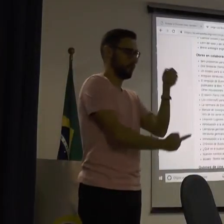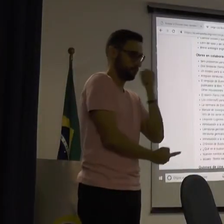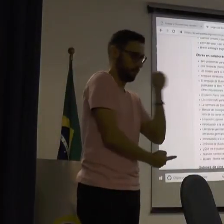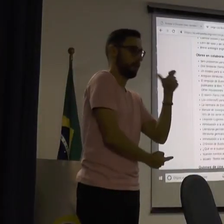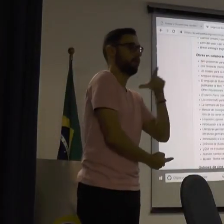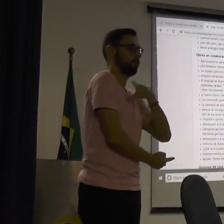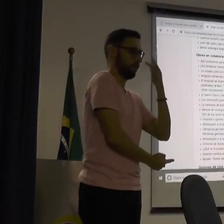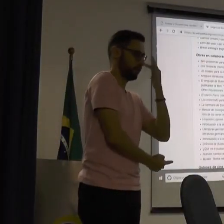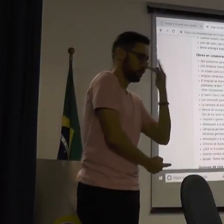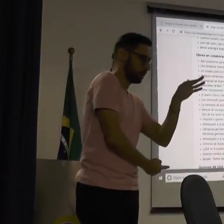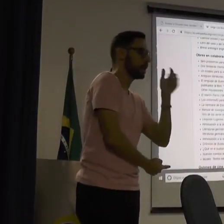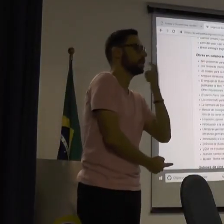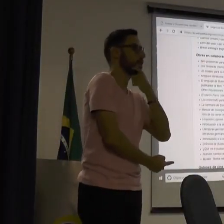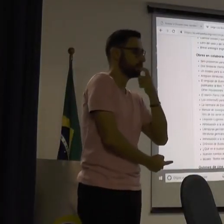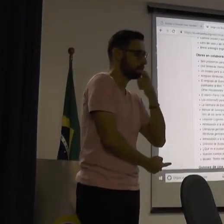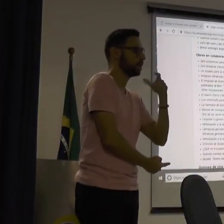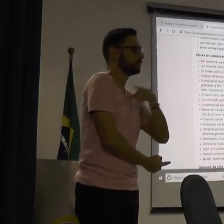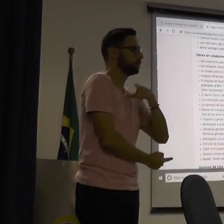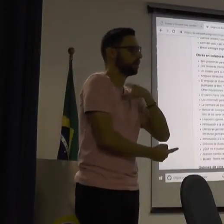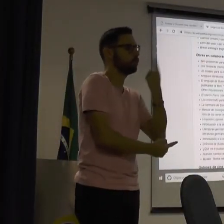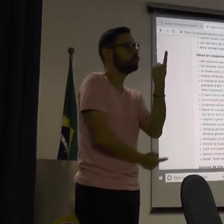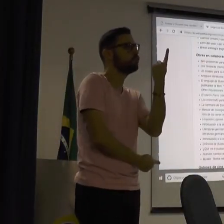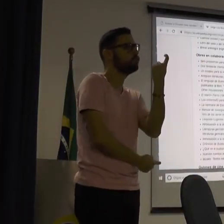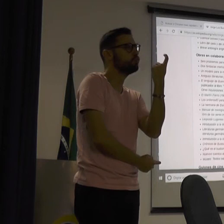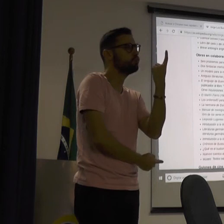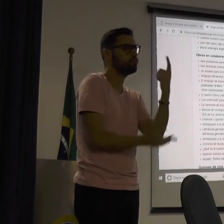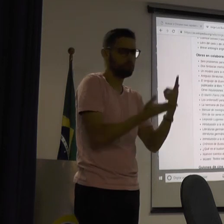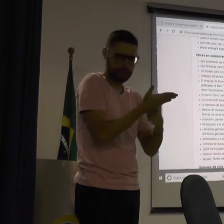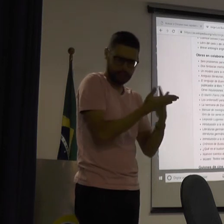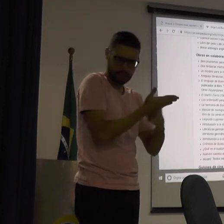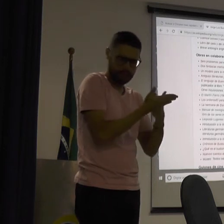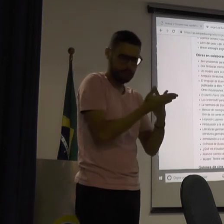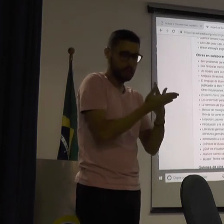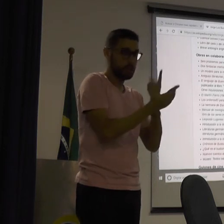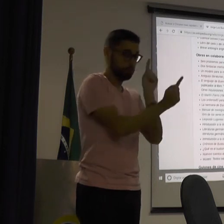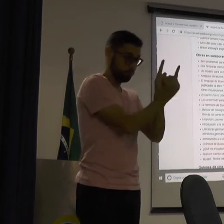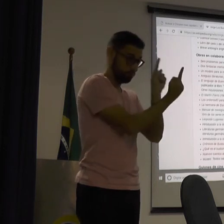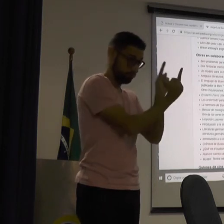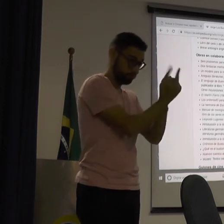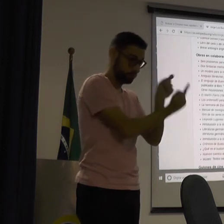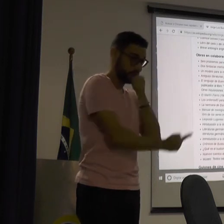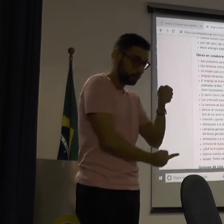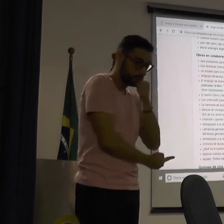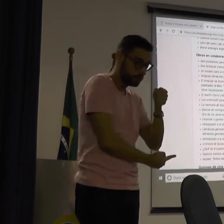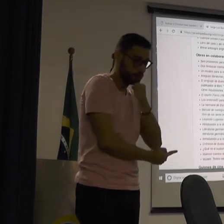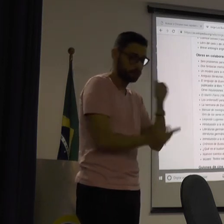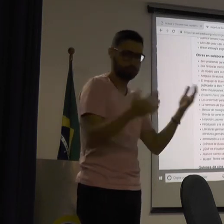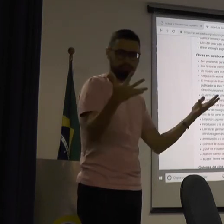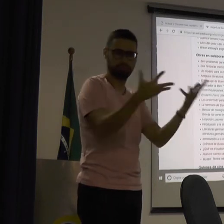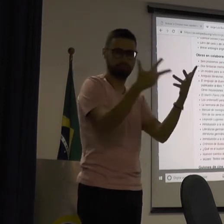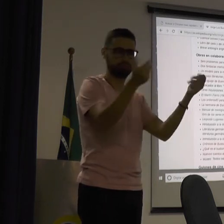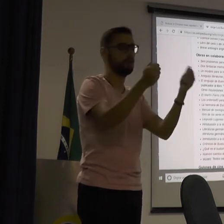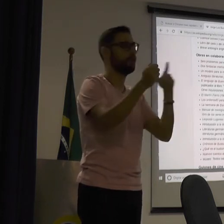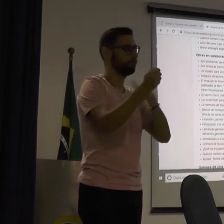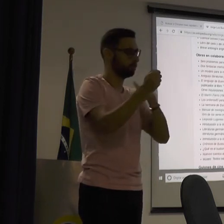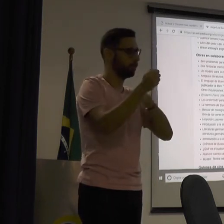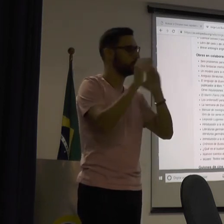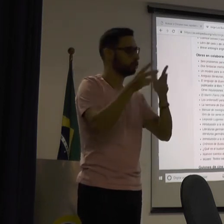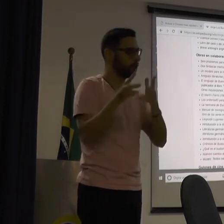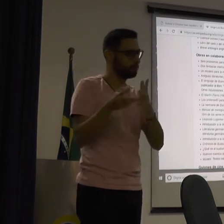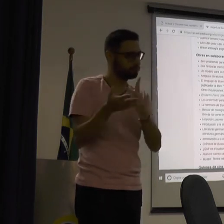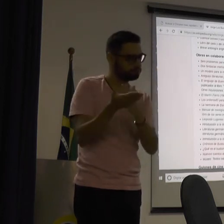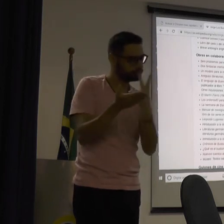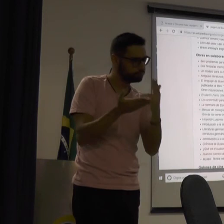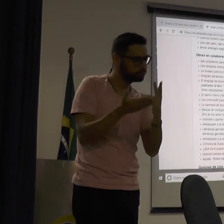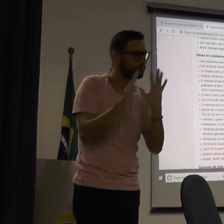em inglês que é fantástica. Principal, uma parte está editada, Tem alguma coisa que você pode pegar na internet direto, por exemplo,